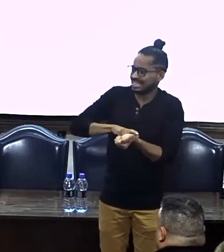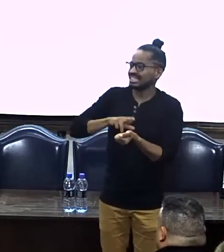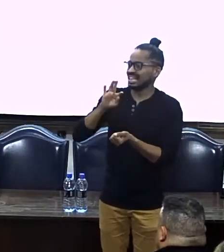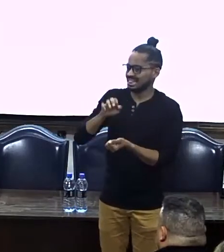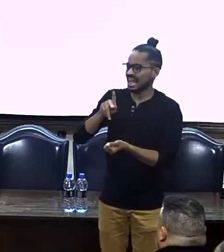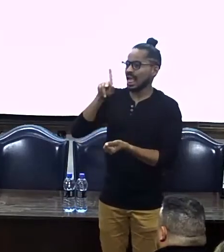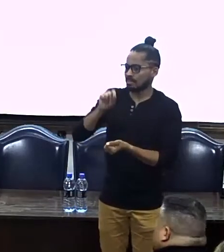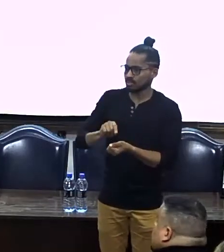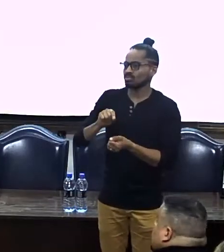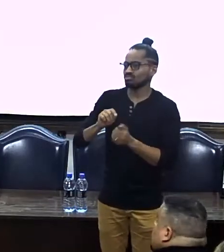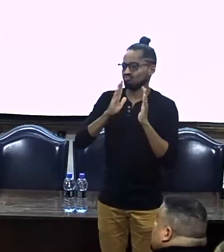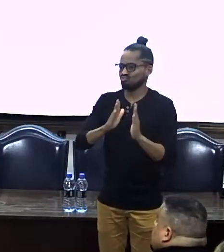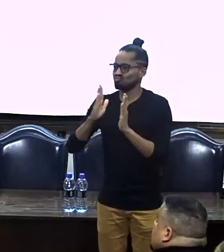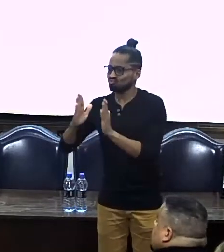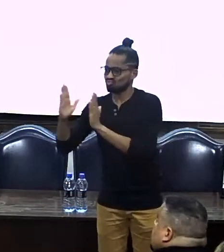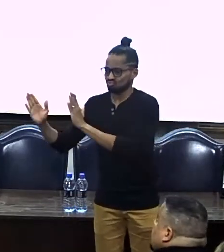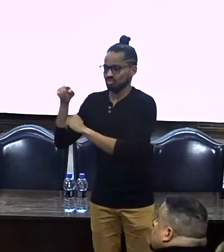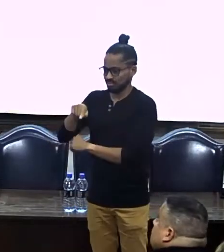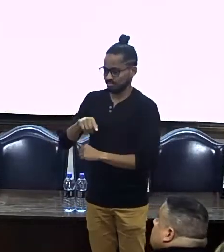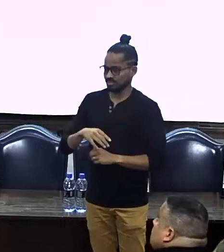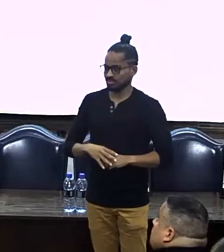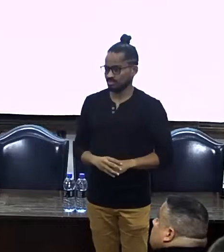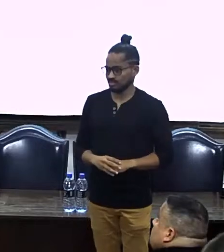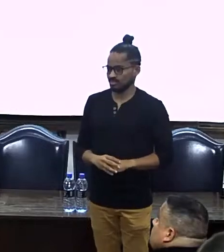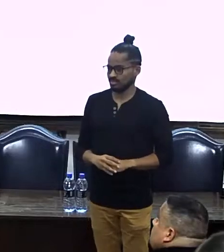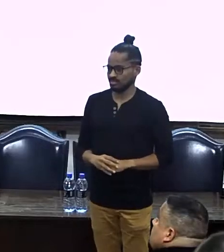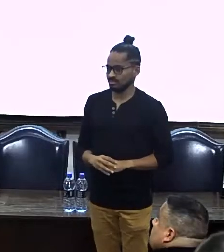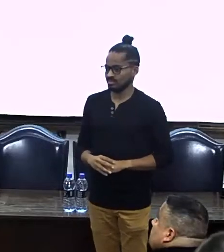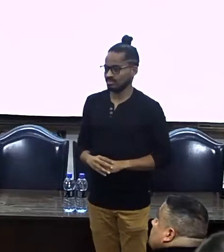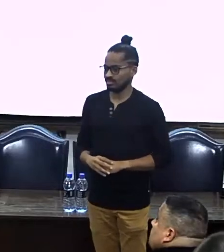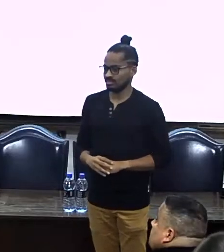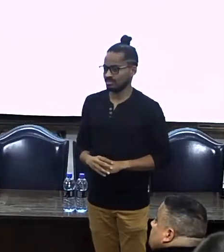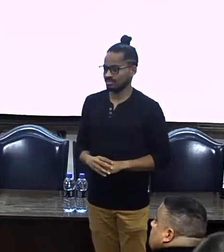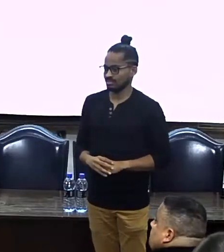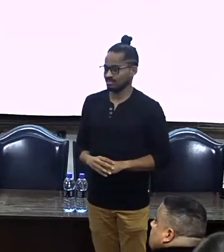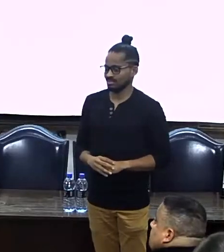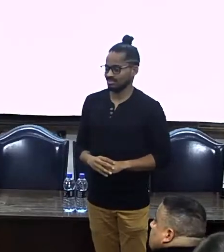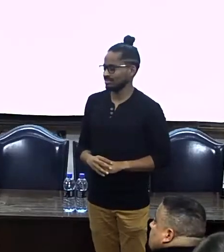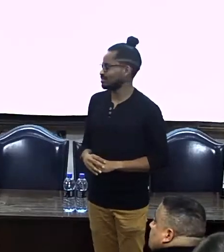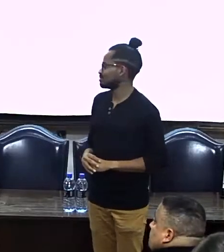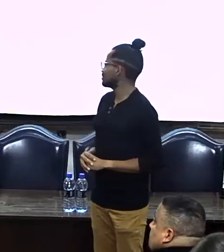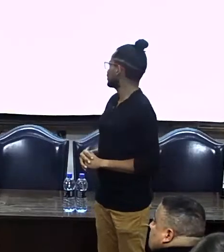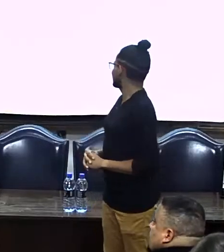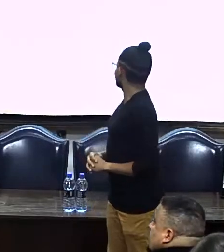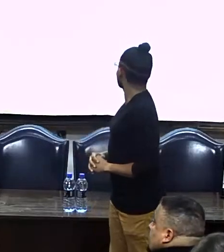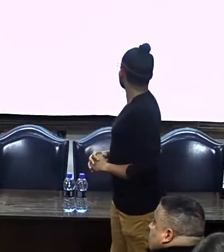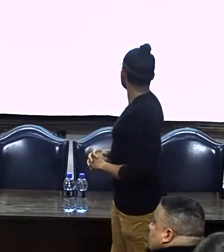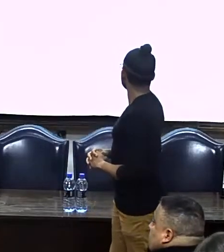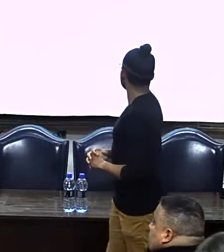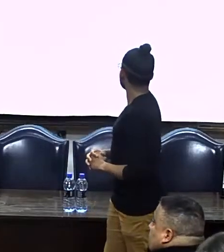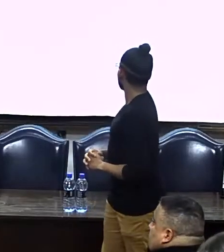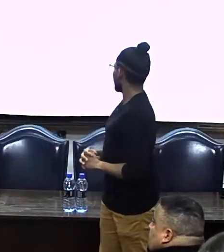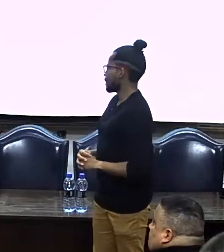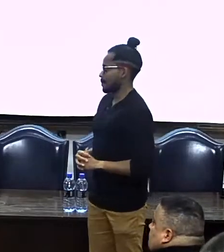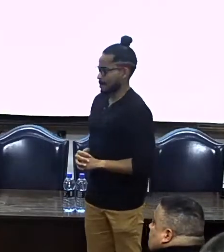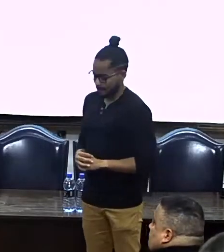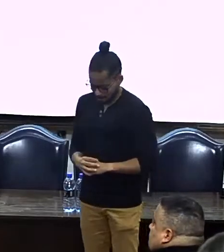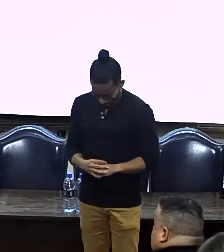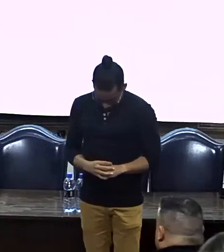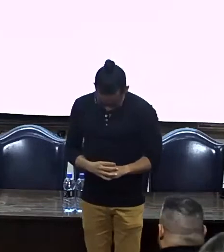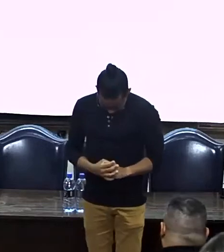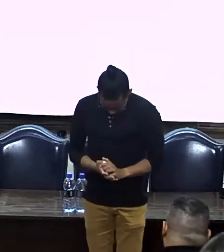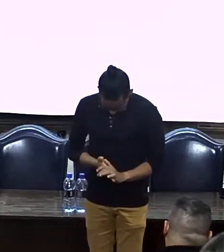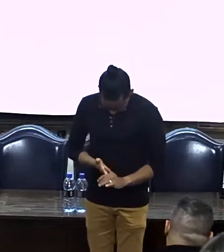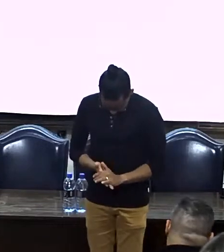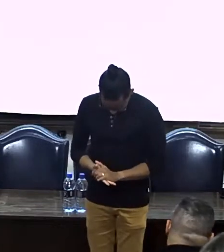para resumir essa introdução, ela vai falar hoje sobre a sílaba articulatória,